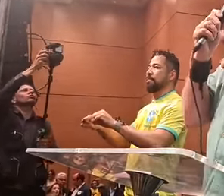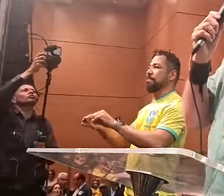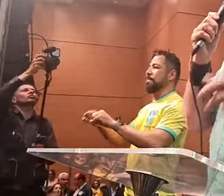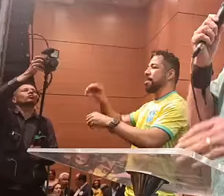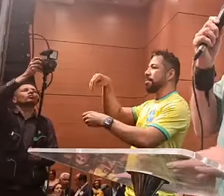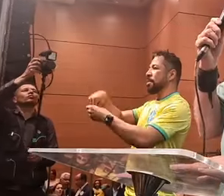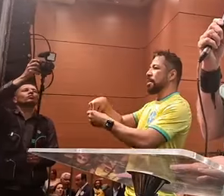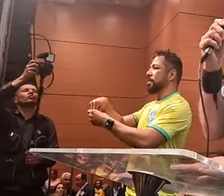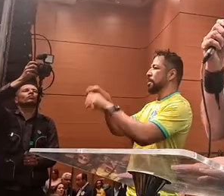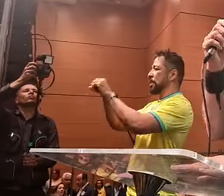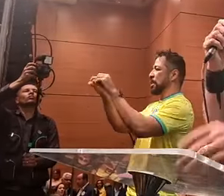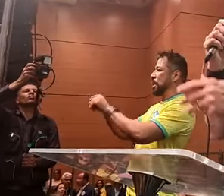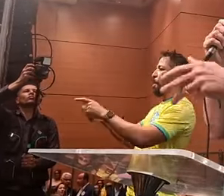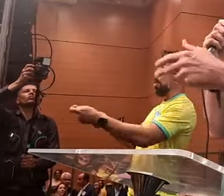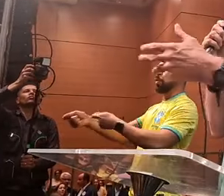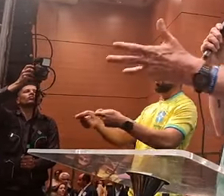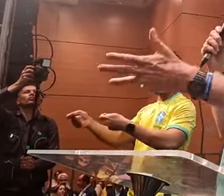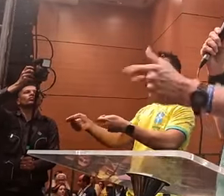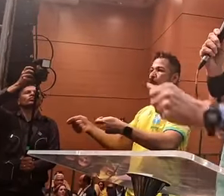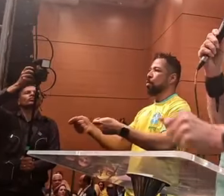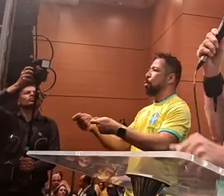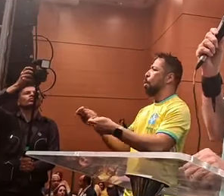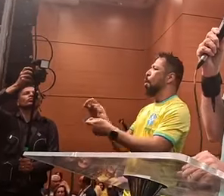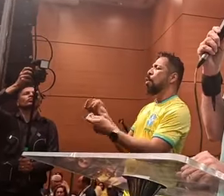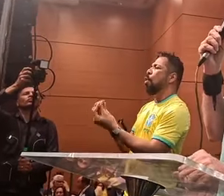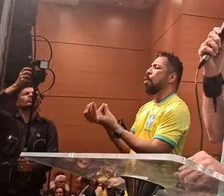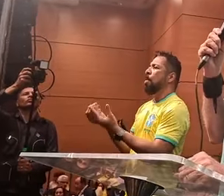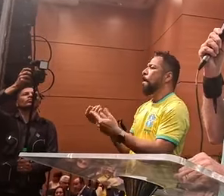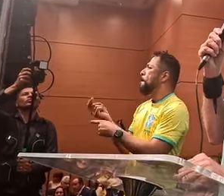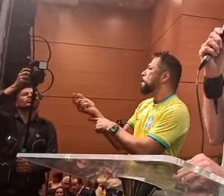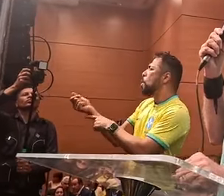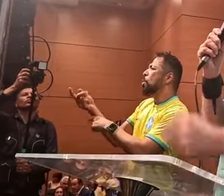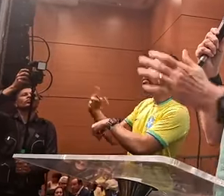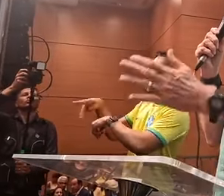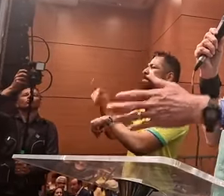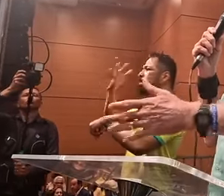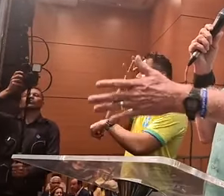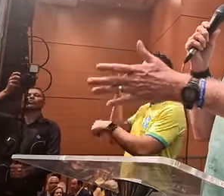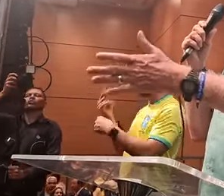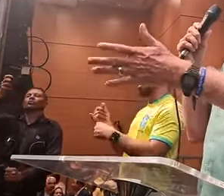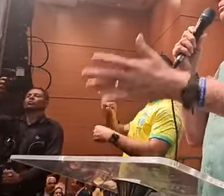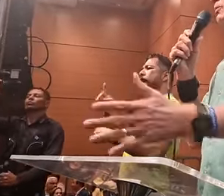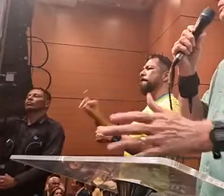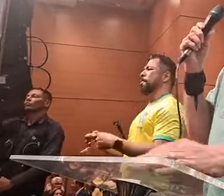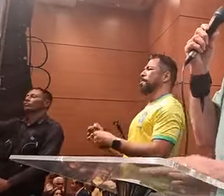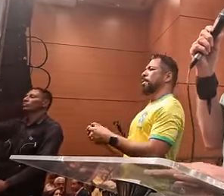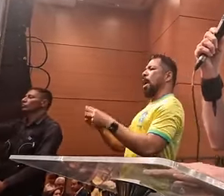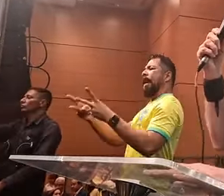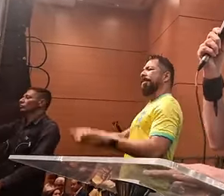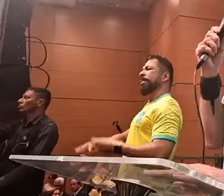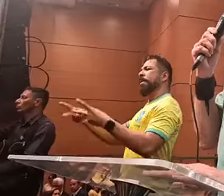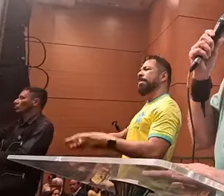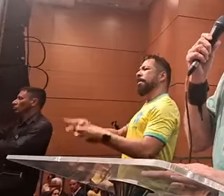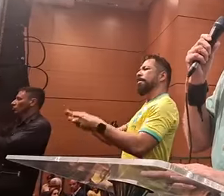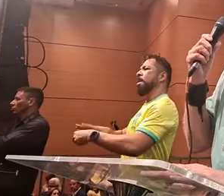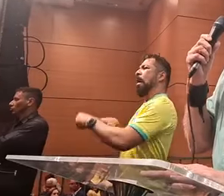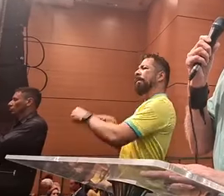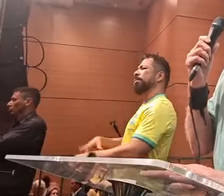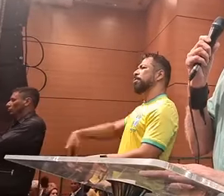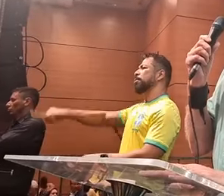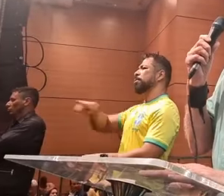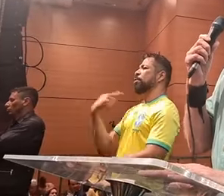Estado, como alguns poucos vivem do trabalho de muitos do nosso